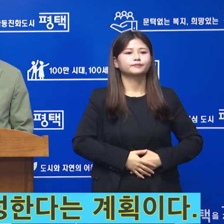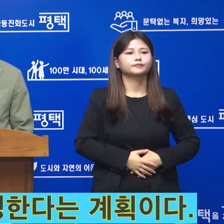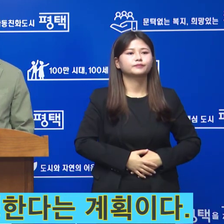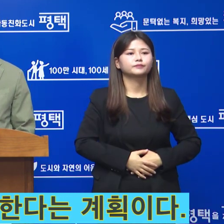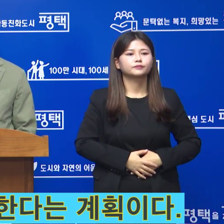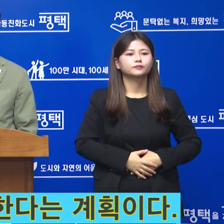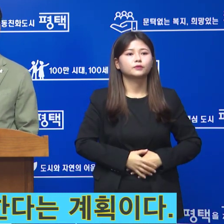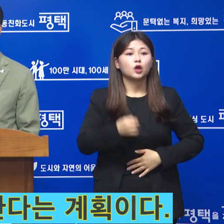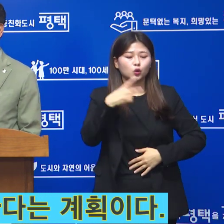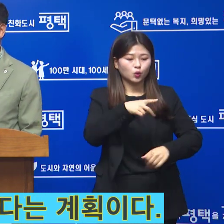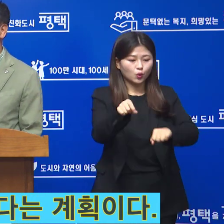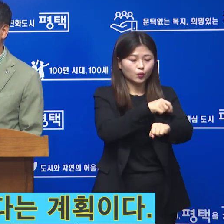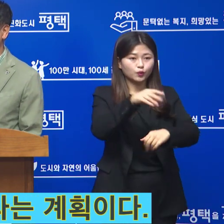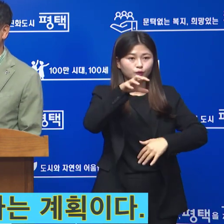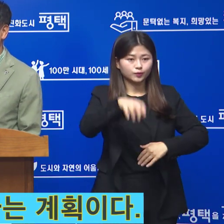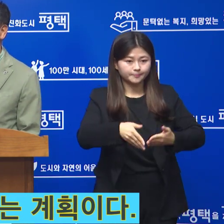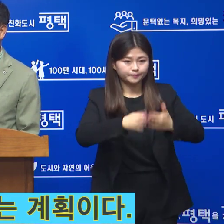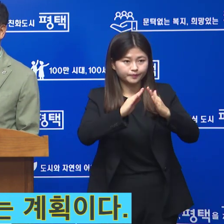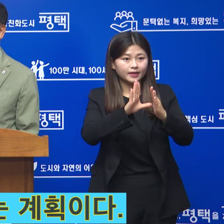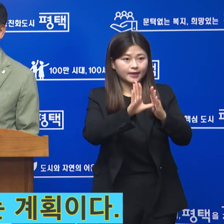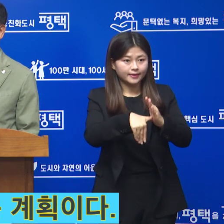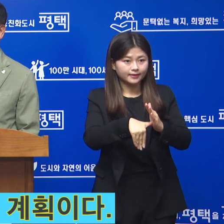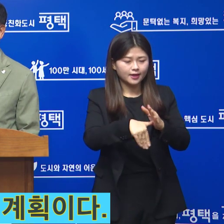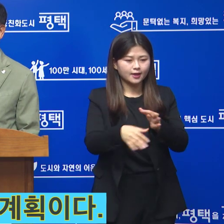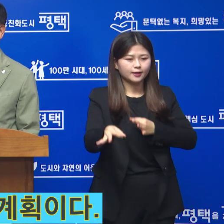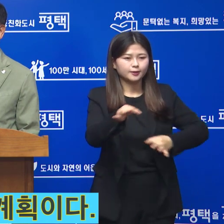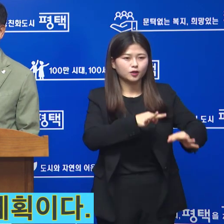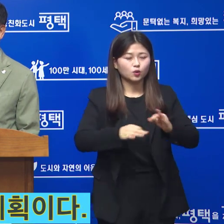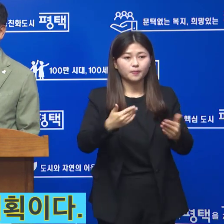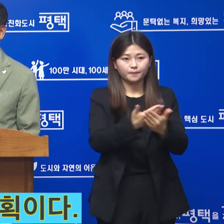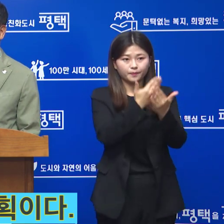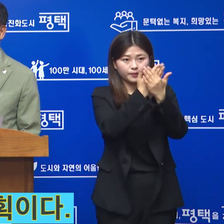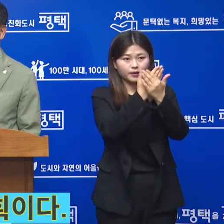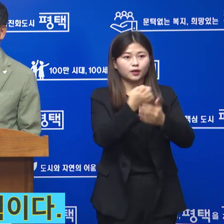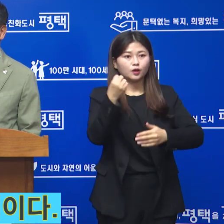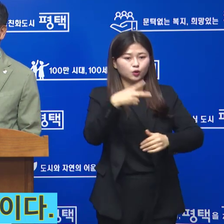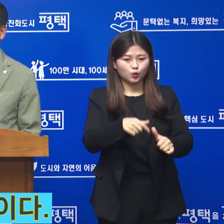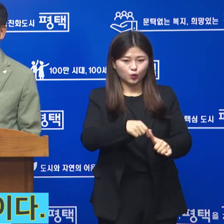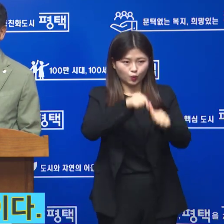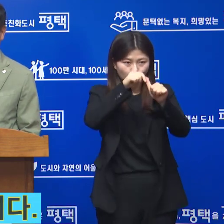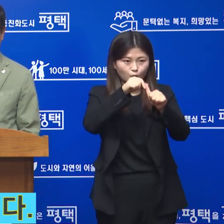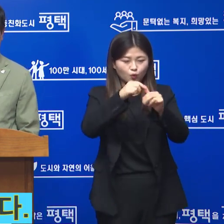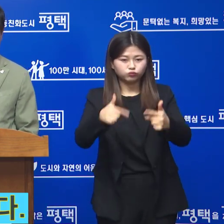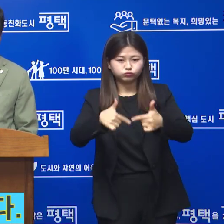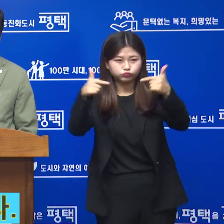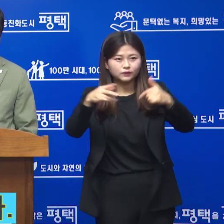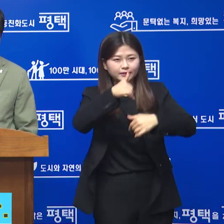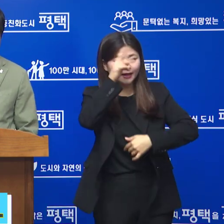또한 특화단지 유치에 따른 대규모 경제 효과와 고용 유발 효과가 있을 것으로